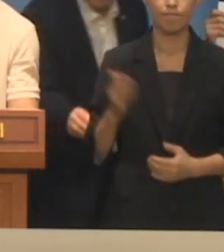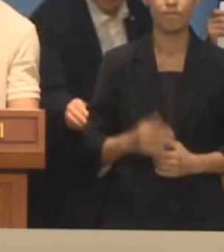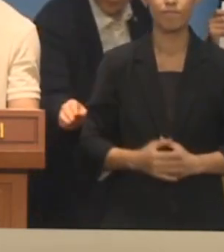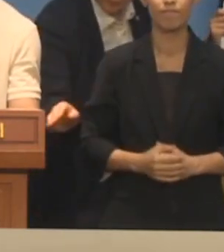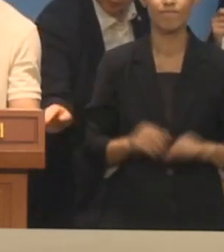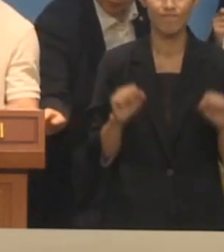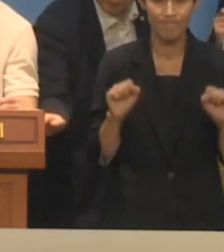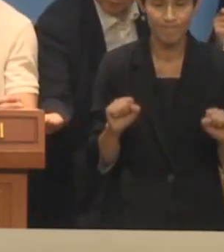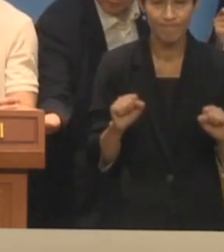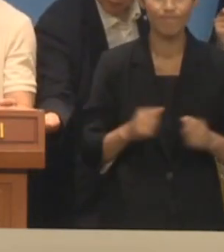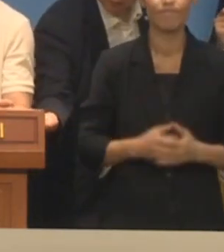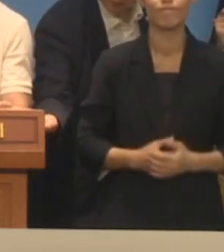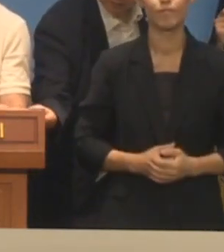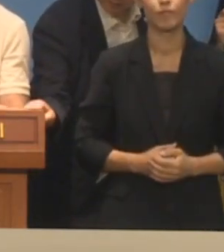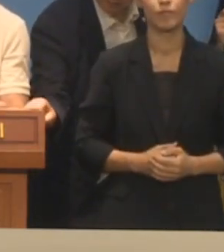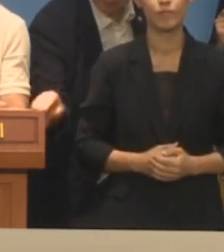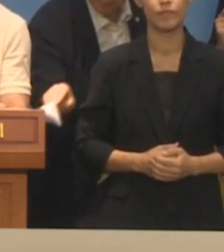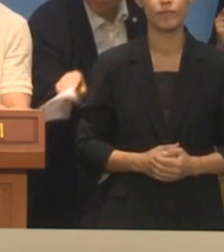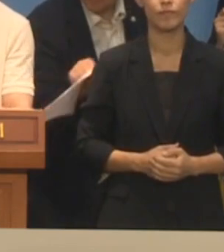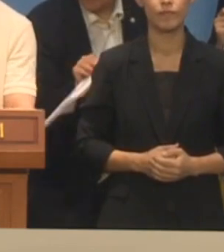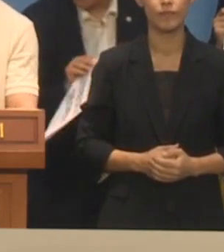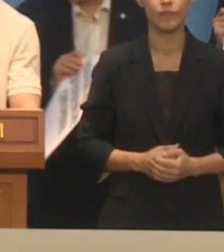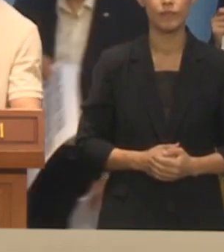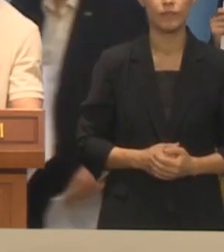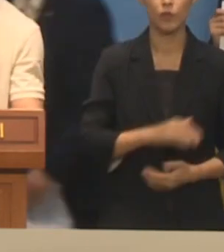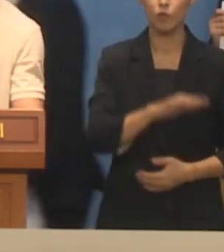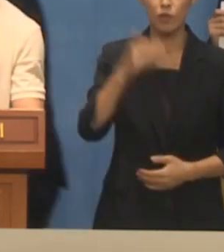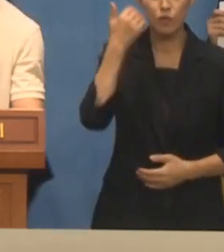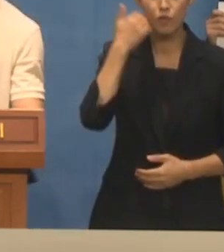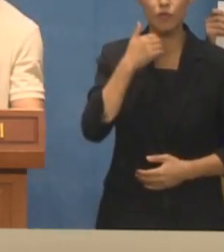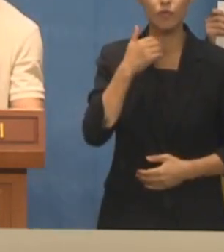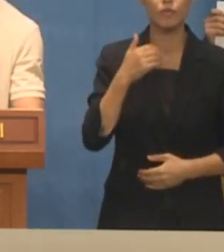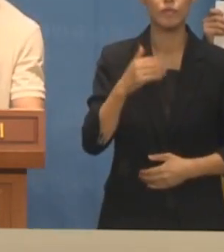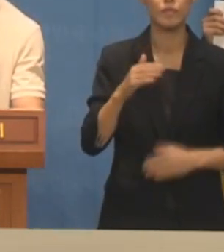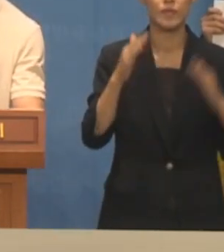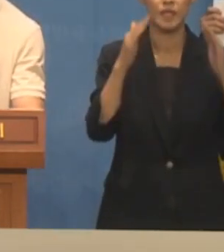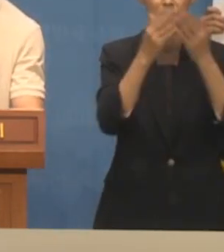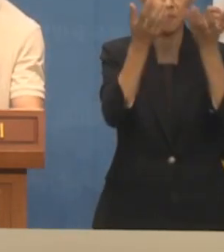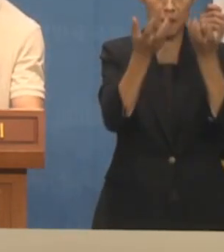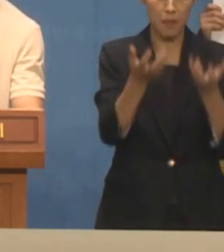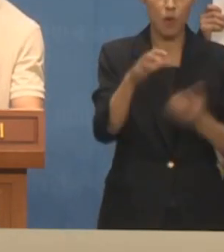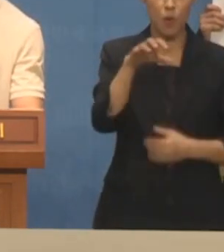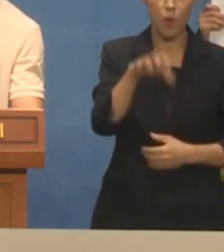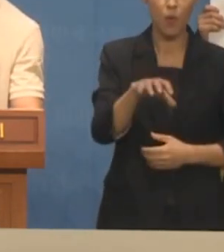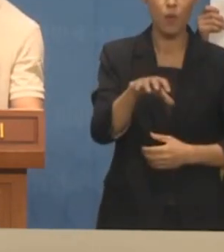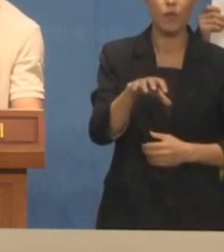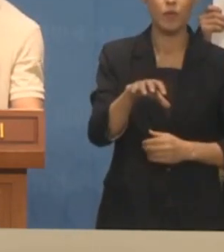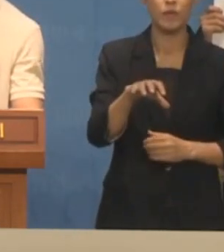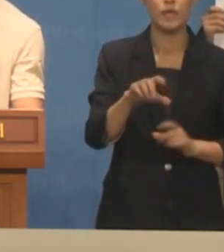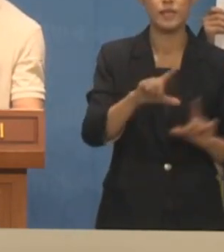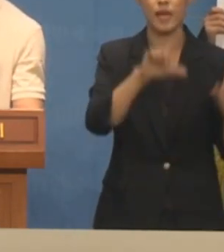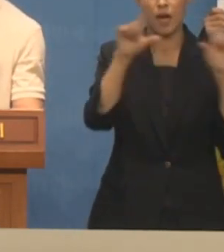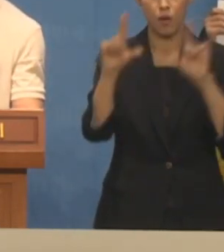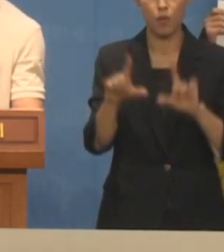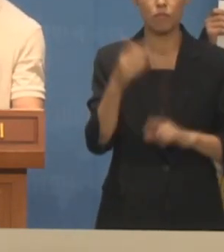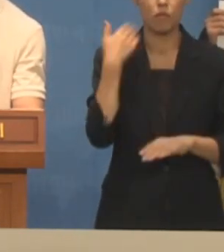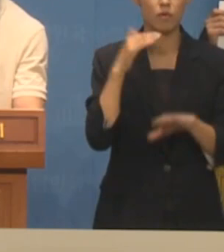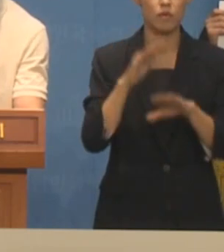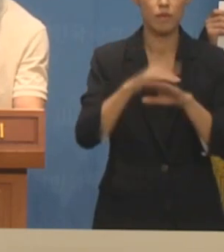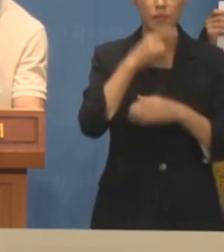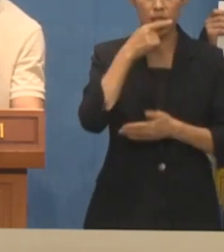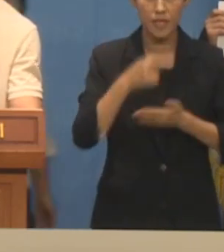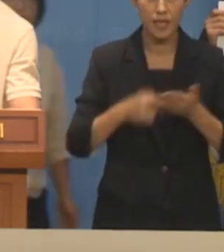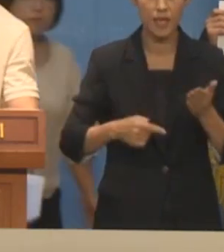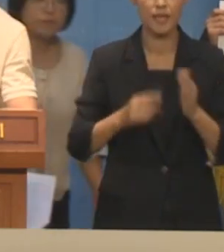네, 안녕하세요. 가장 먼저 저희는 다중주택 및 근린생활시설 임차인들 또한 전세사기 피해 정책 대상자가 될